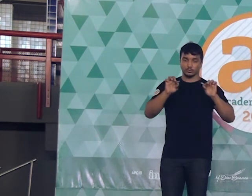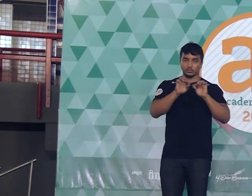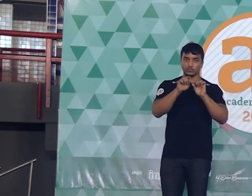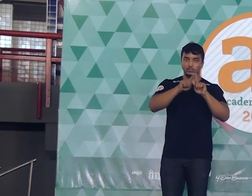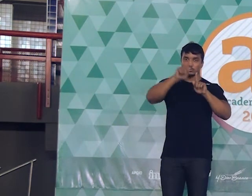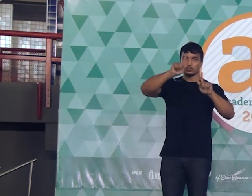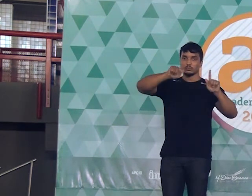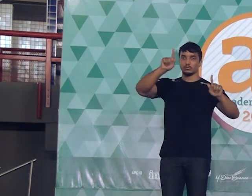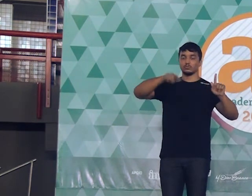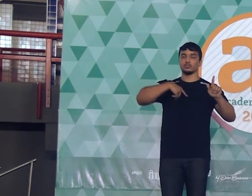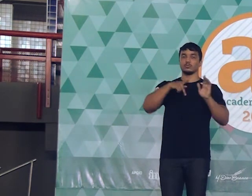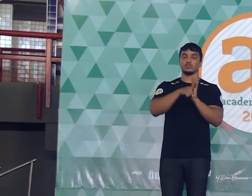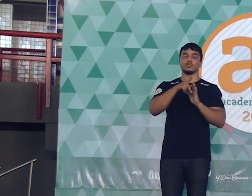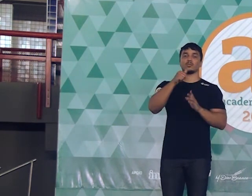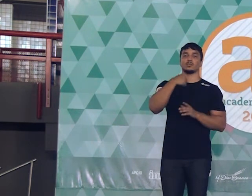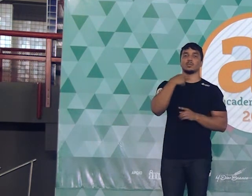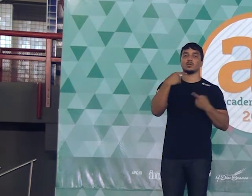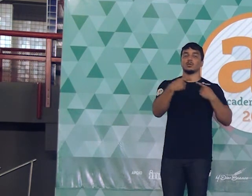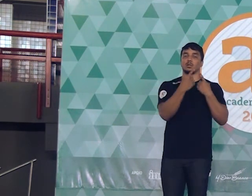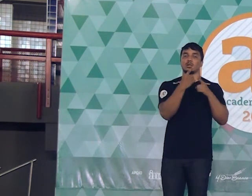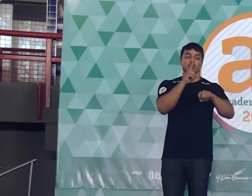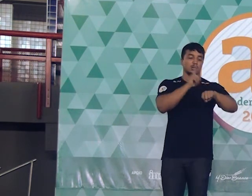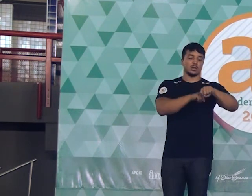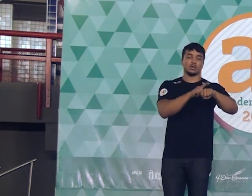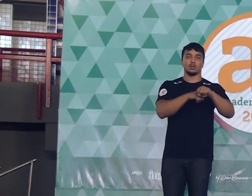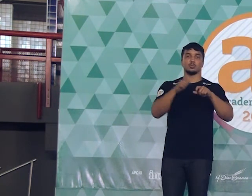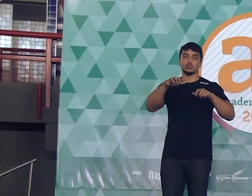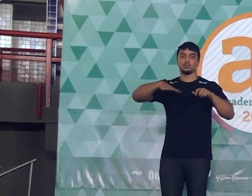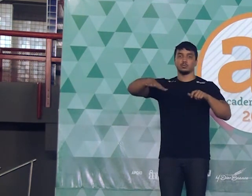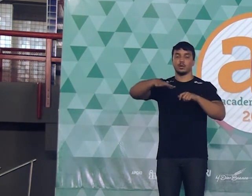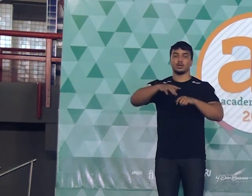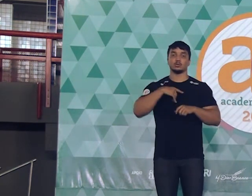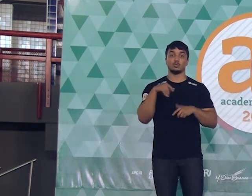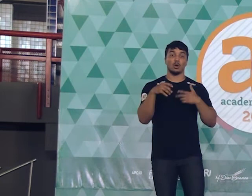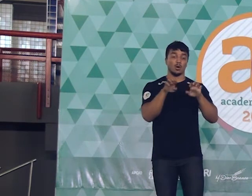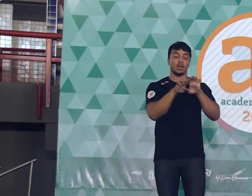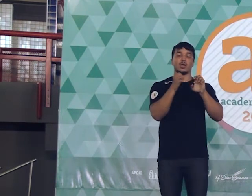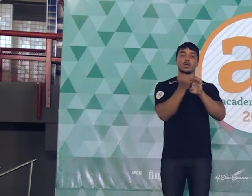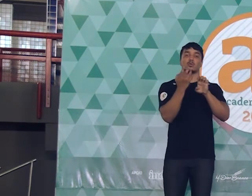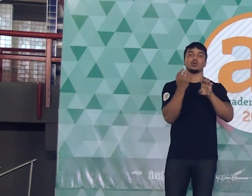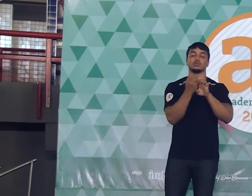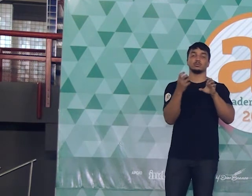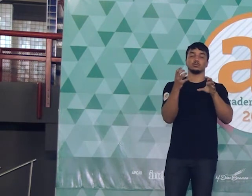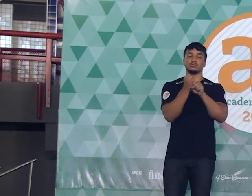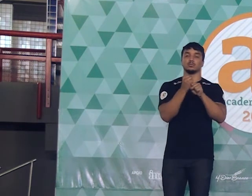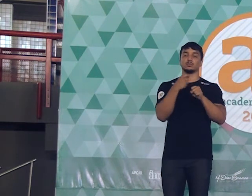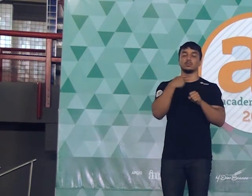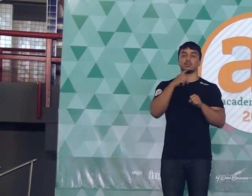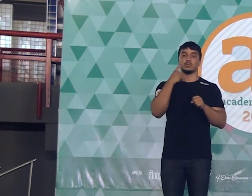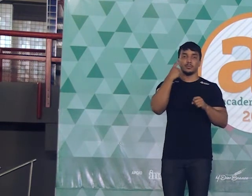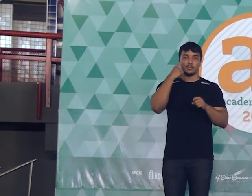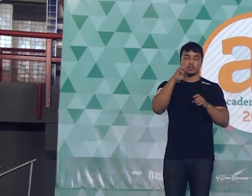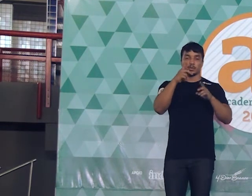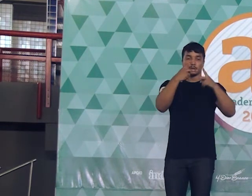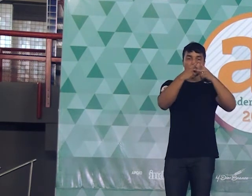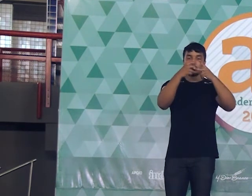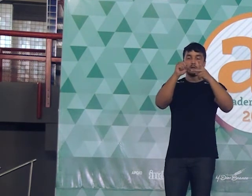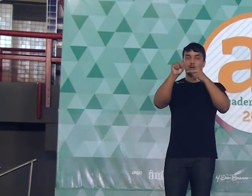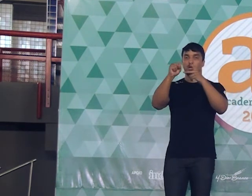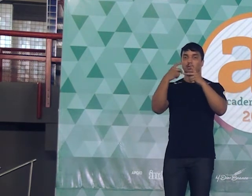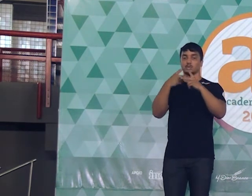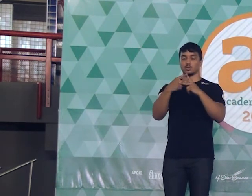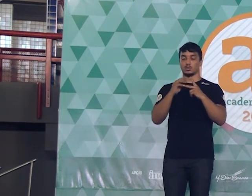aquele gráfico parabólico. Você vai usar a equação da velocidade média, ΔS sobre